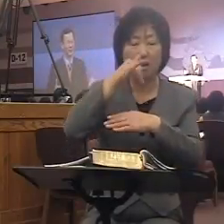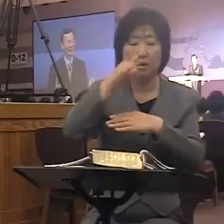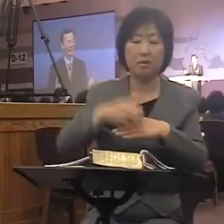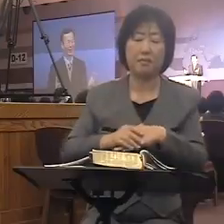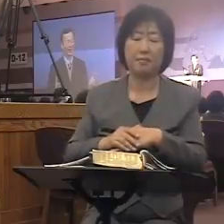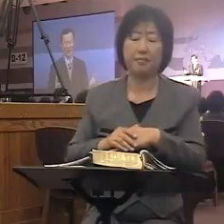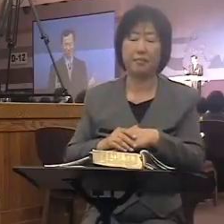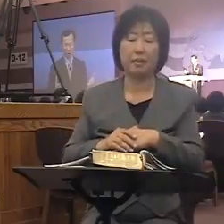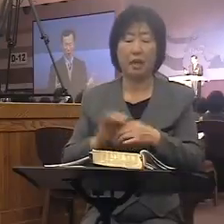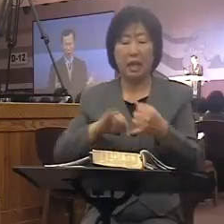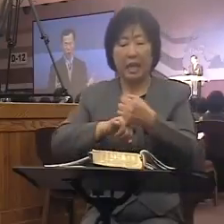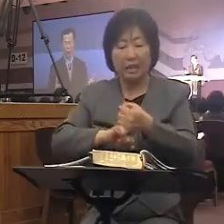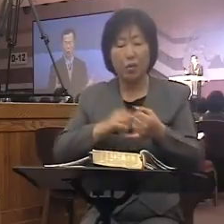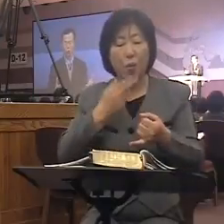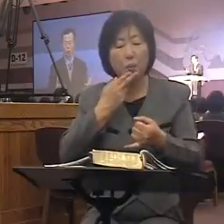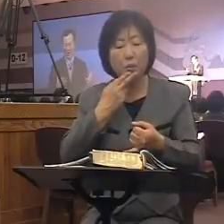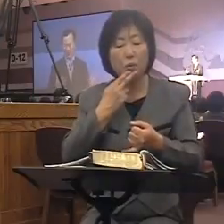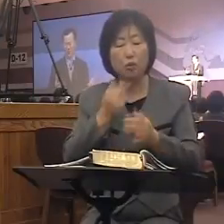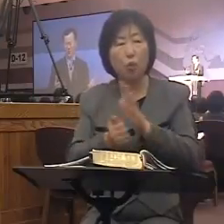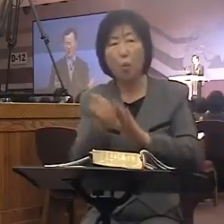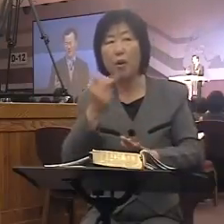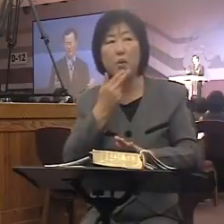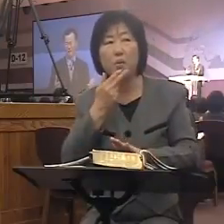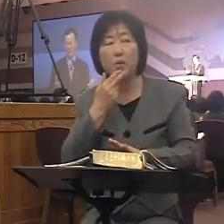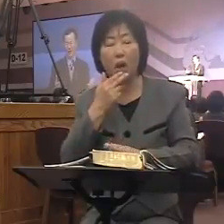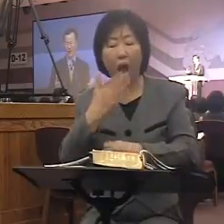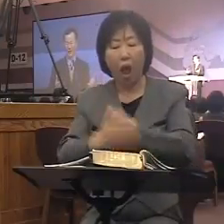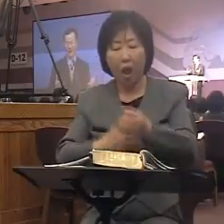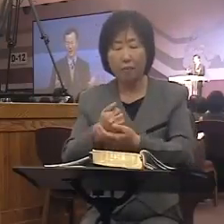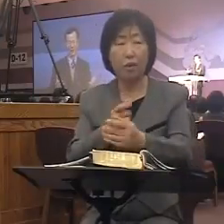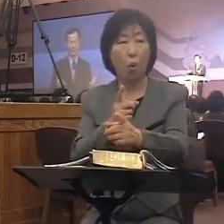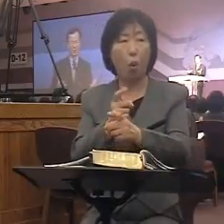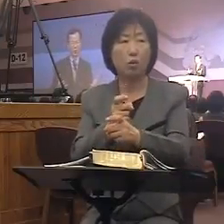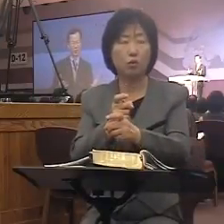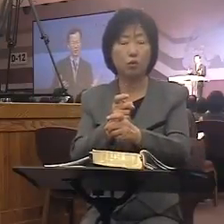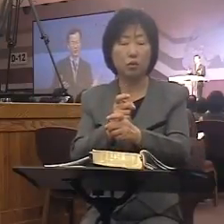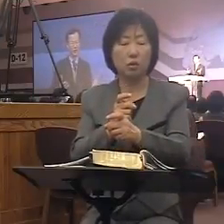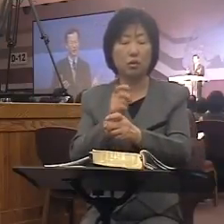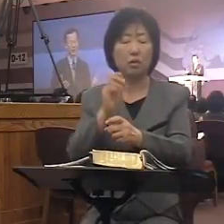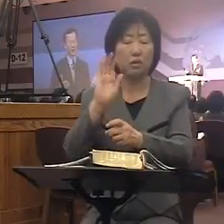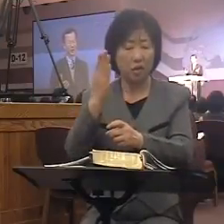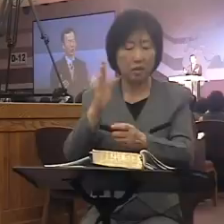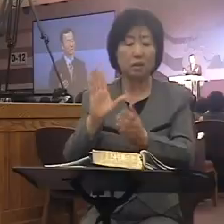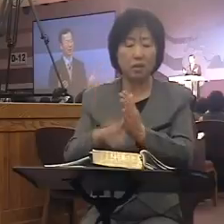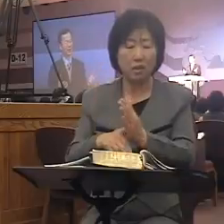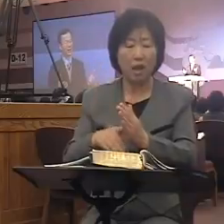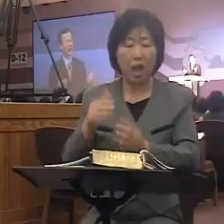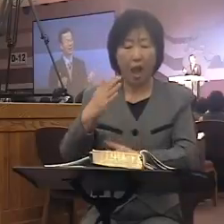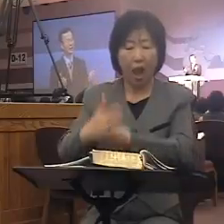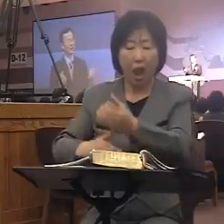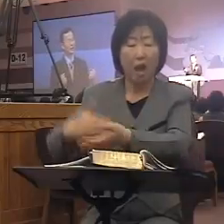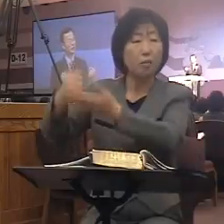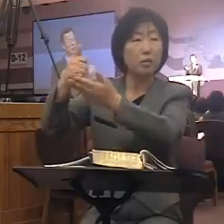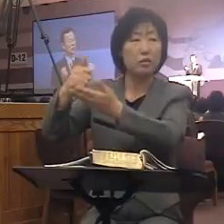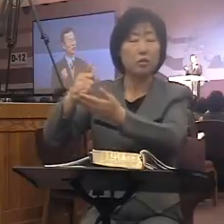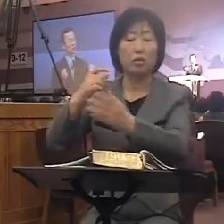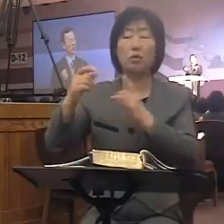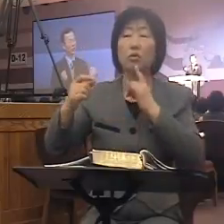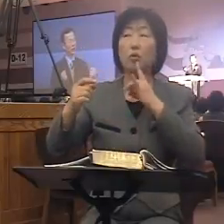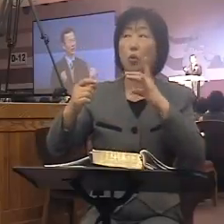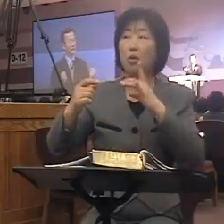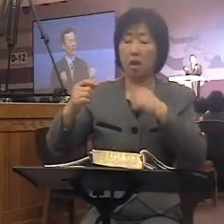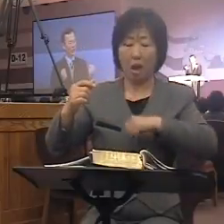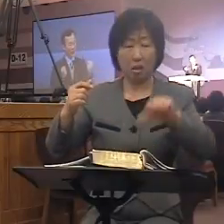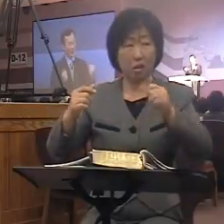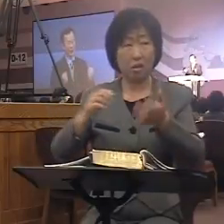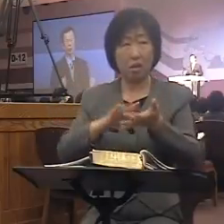때, 하나님과 원수 사이였을 때, 하나님께서 우리를 독생자 아들 예수 그리스도를